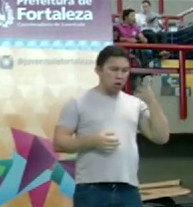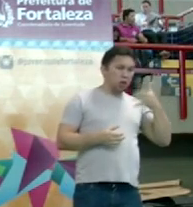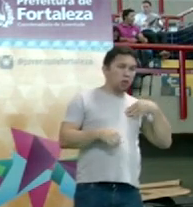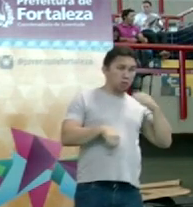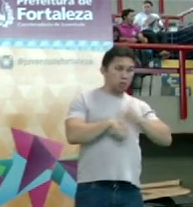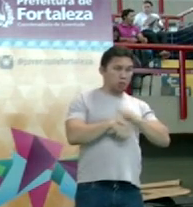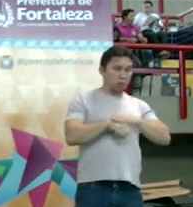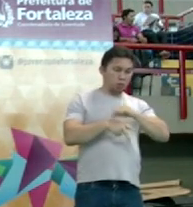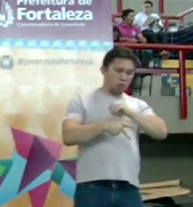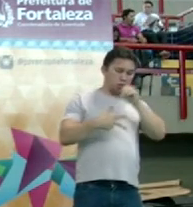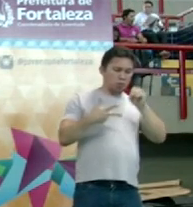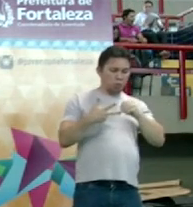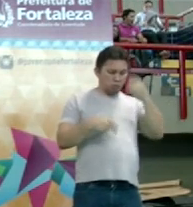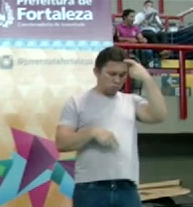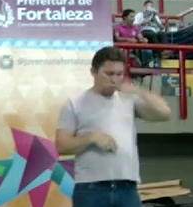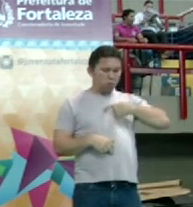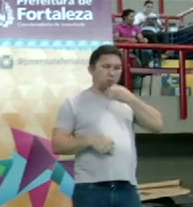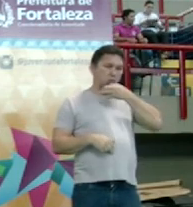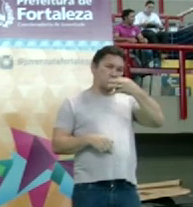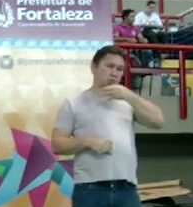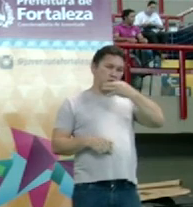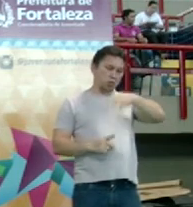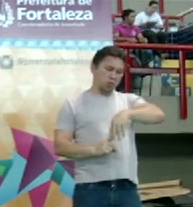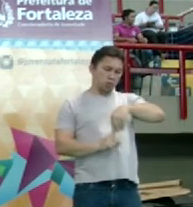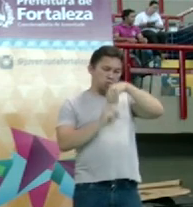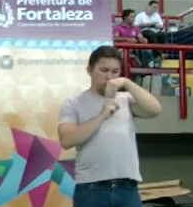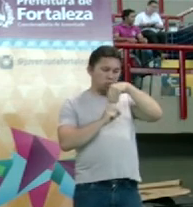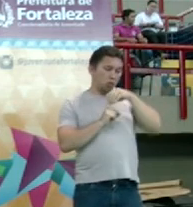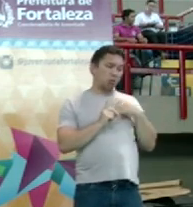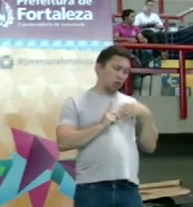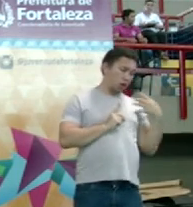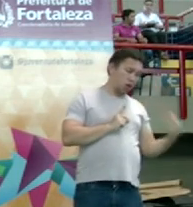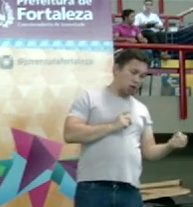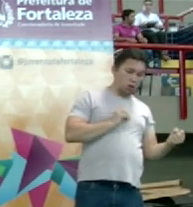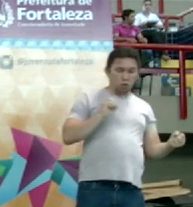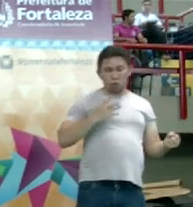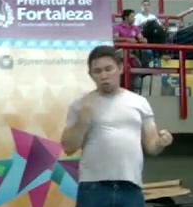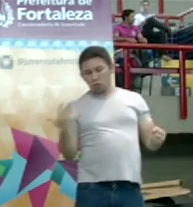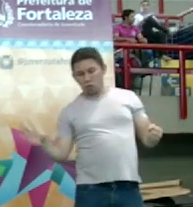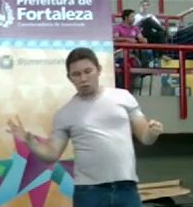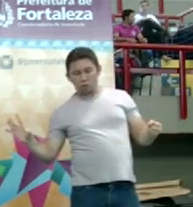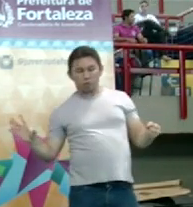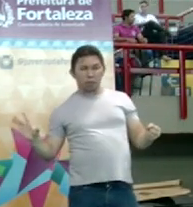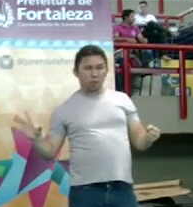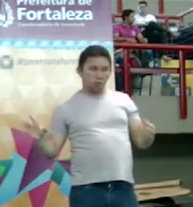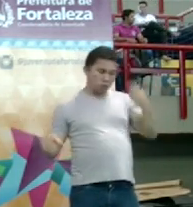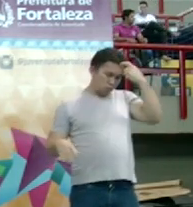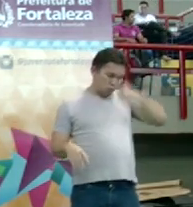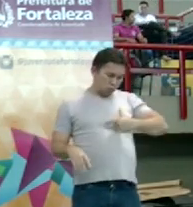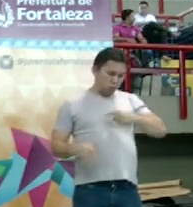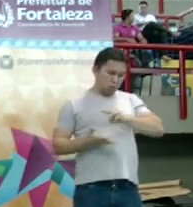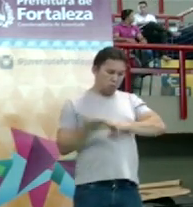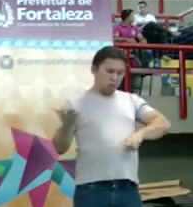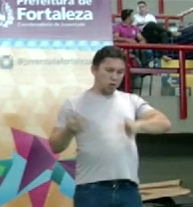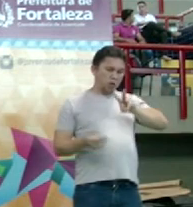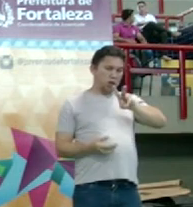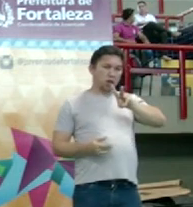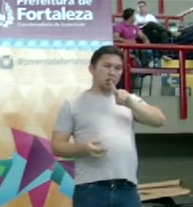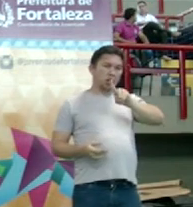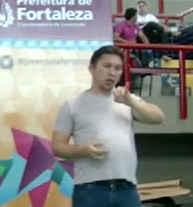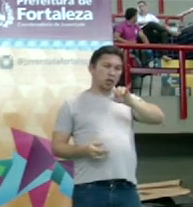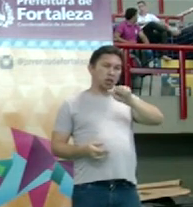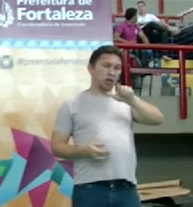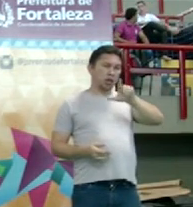Enem ele vai pedir um posicionamento único, se você é contra ou se você é a favor, o método da dialética